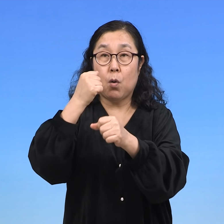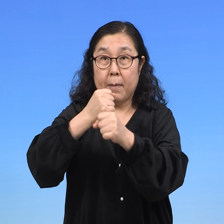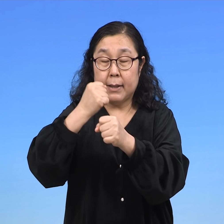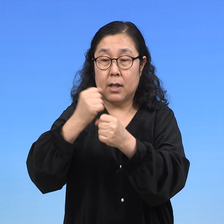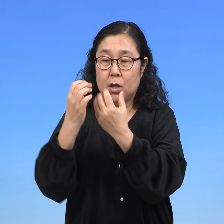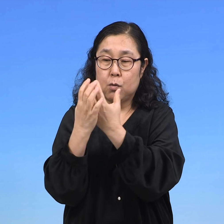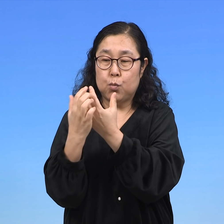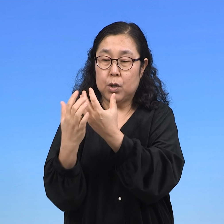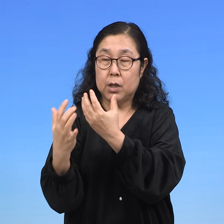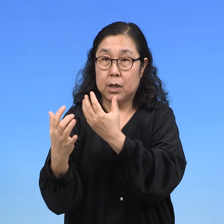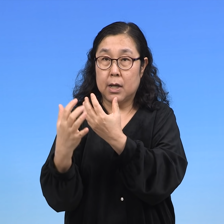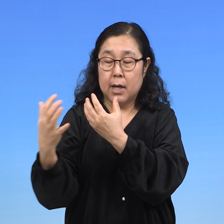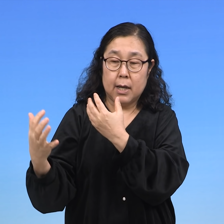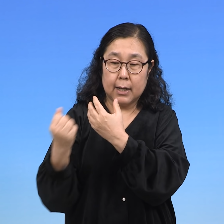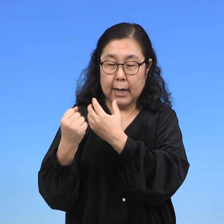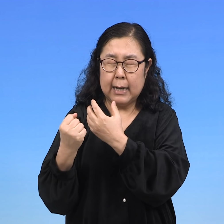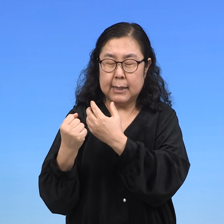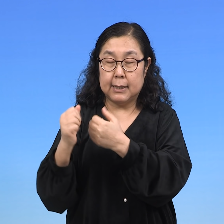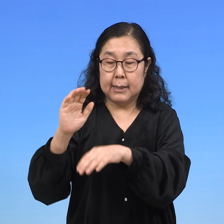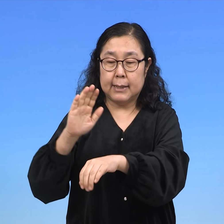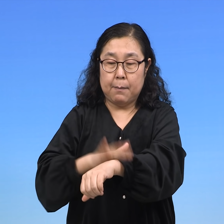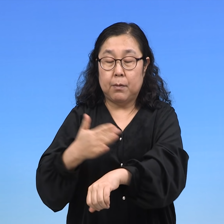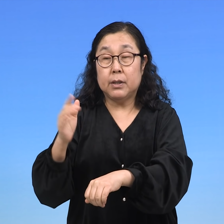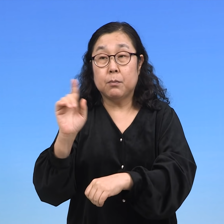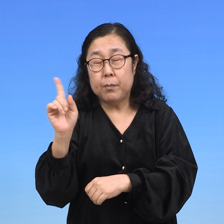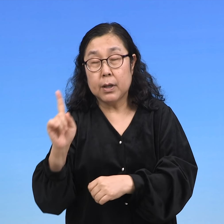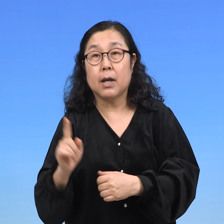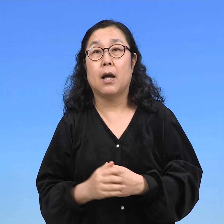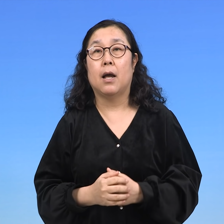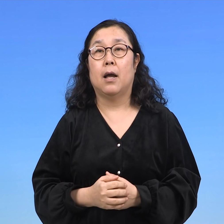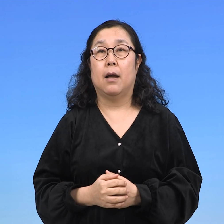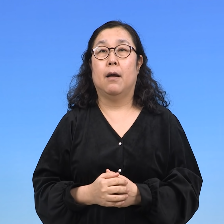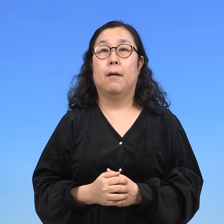삼으려고 하는 그 무리들이 가진 치명적인 잘못이 뭡니까?